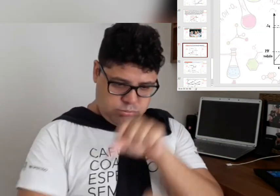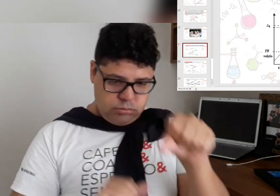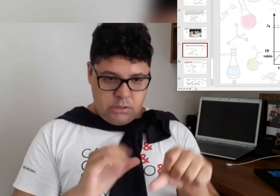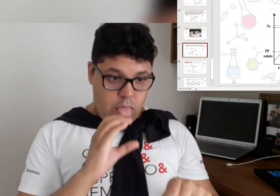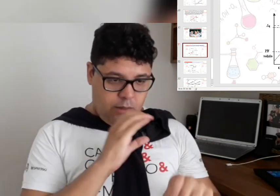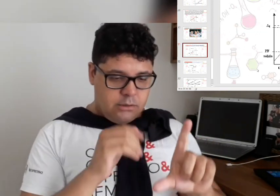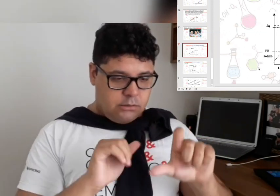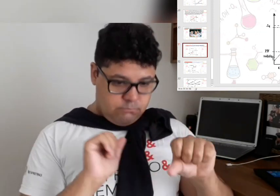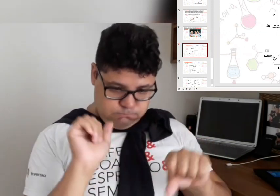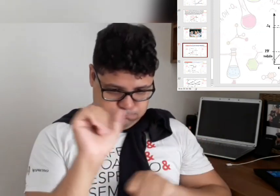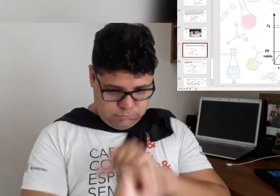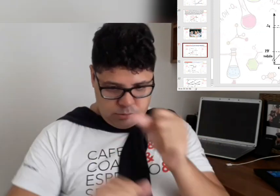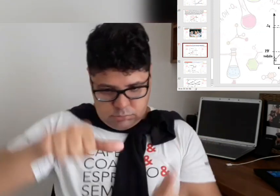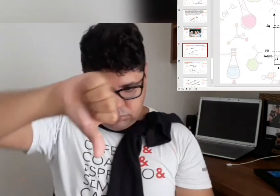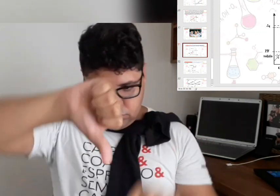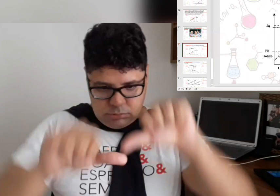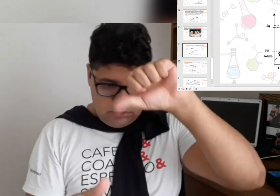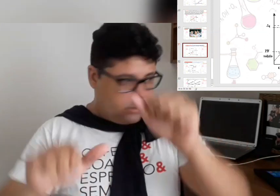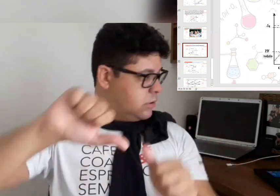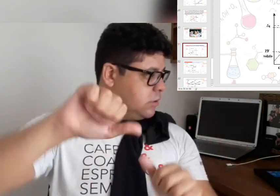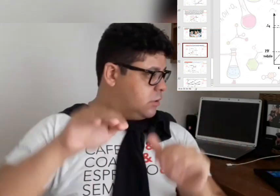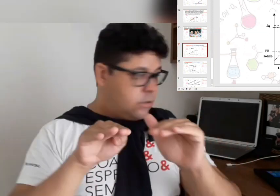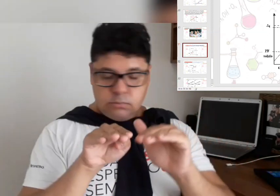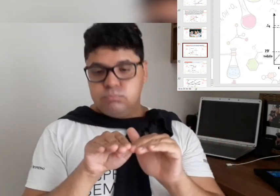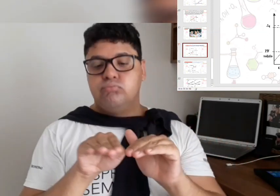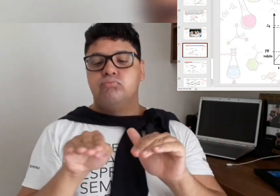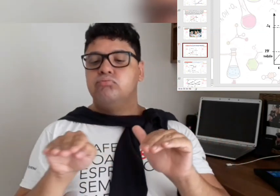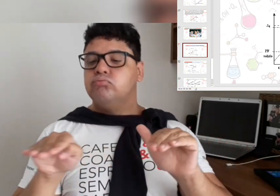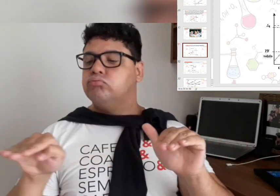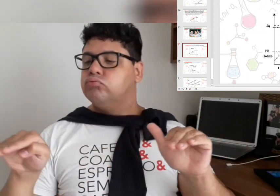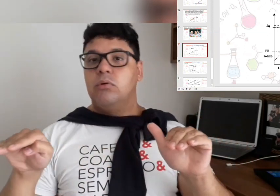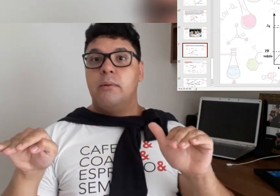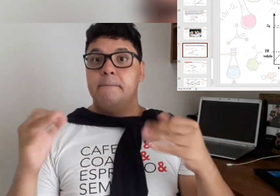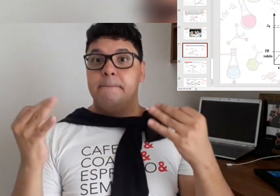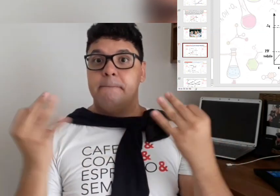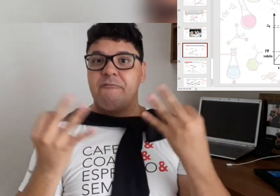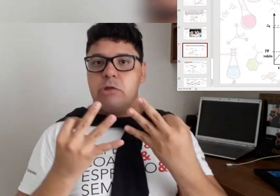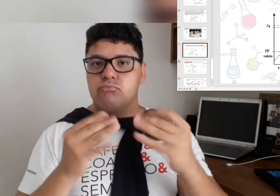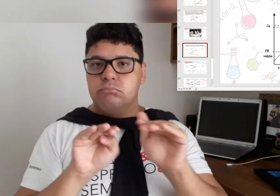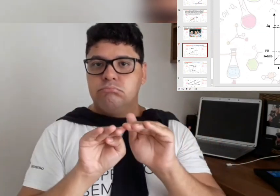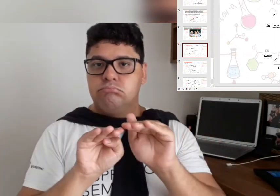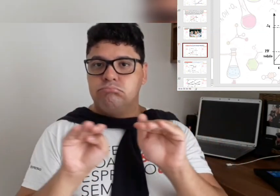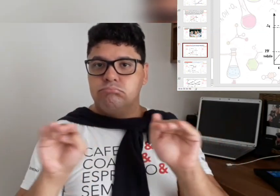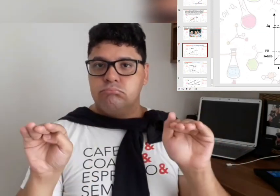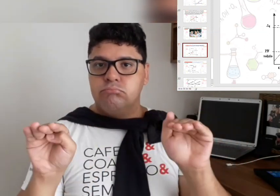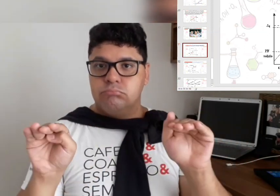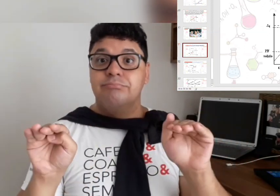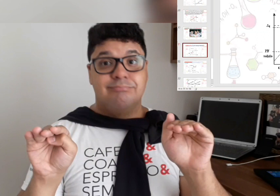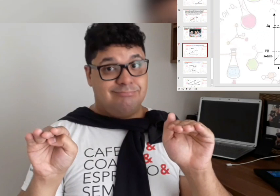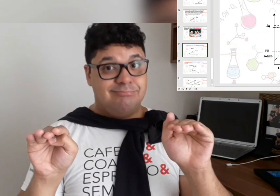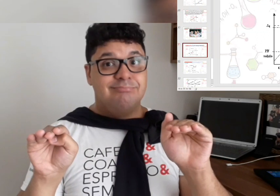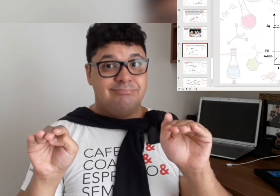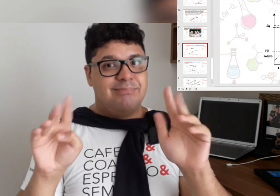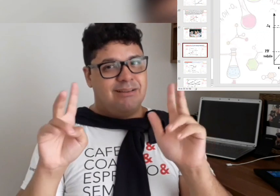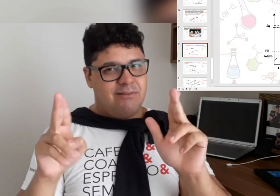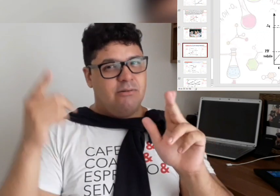fusão aqui, ó, tava sólido, aqueceu. A hora que chegou na temperatura de fusão, ela vai ter a